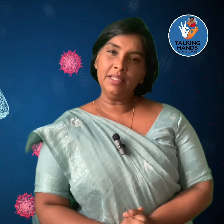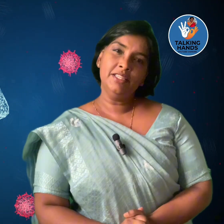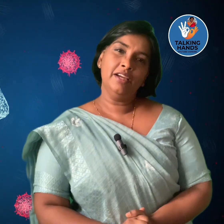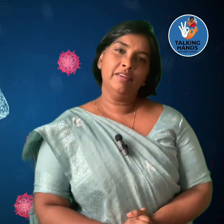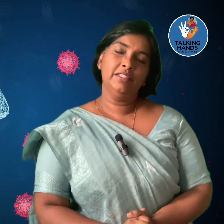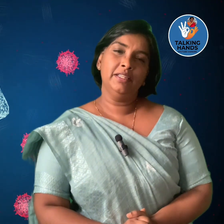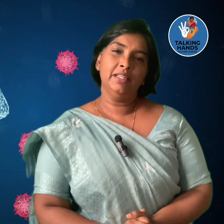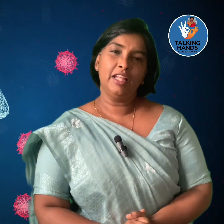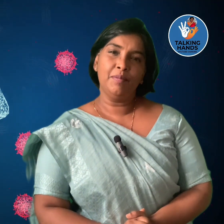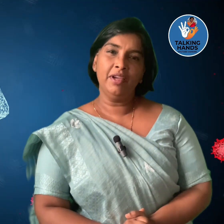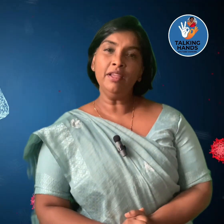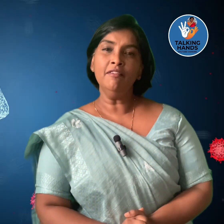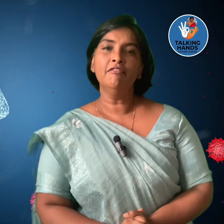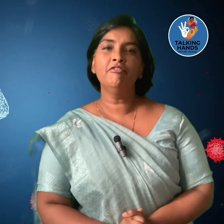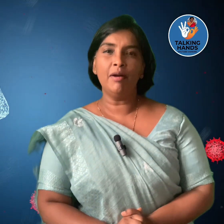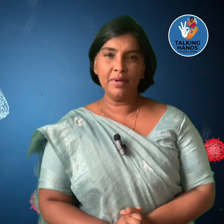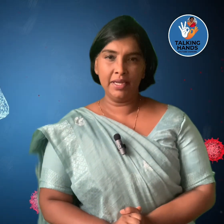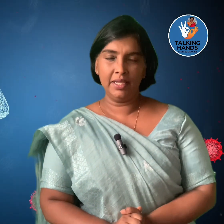සංඥා වචනය තමයි වමනය.